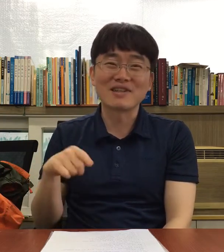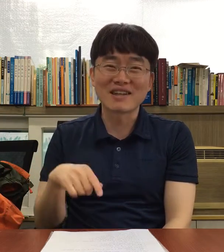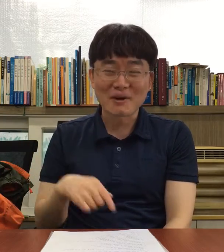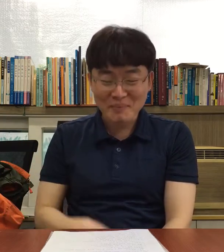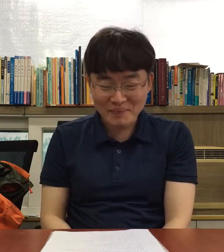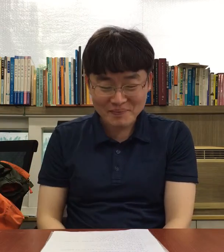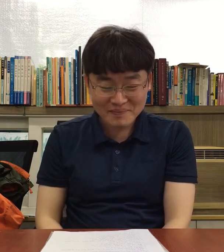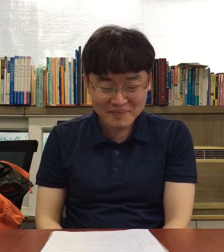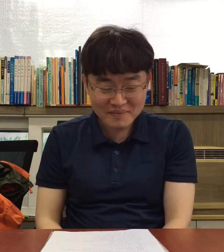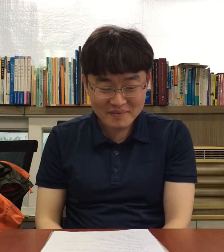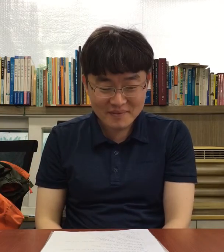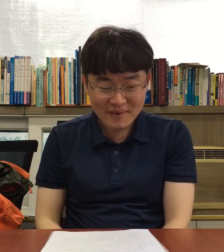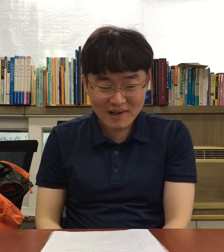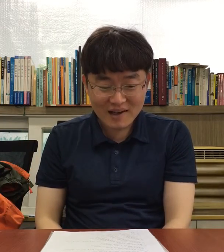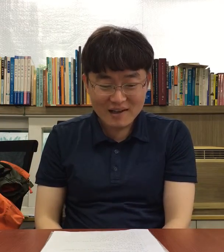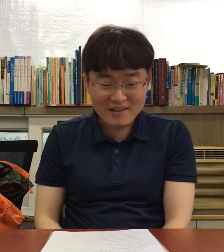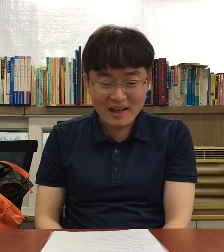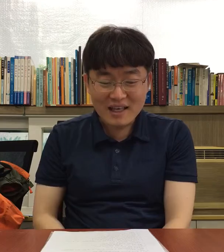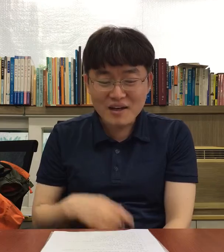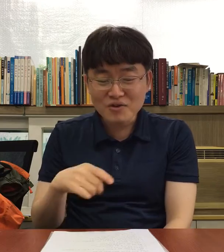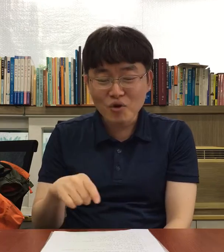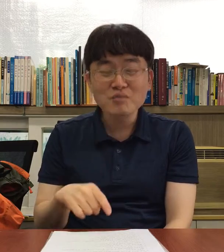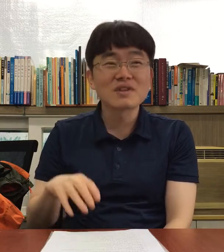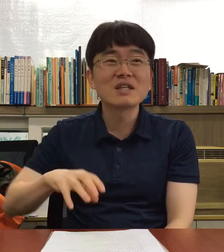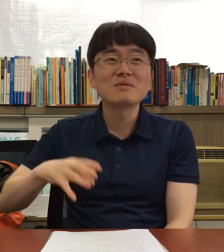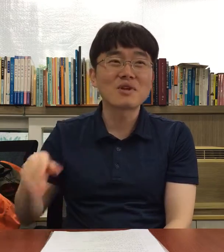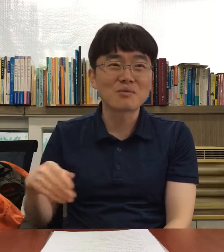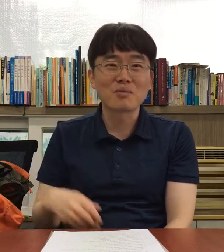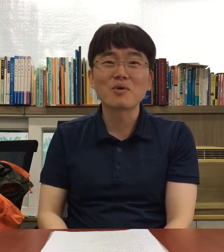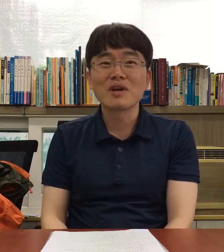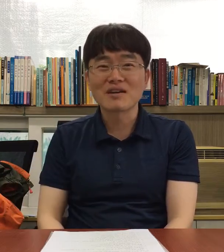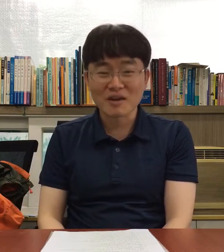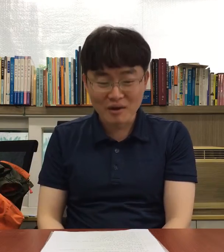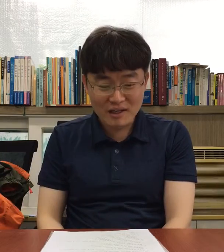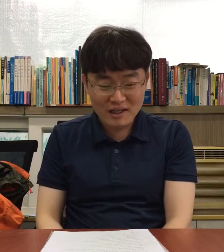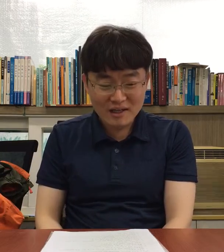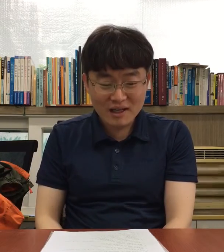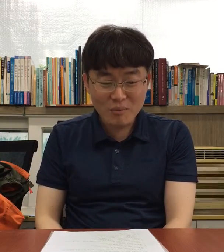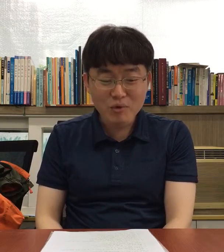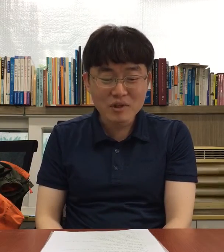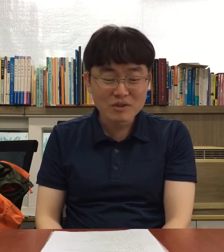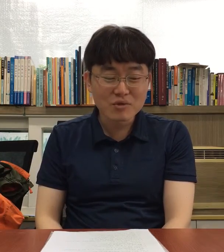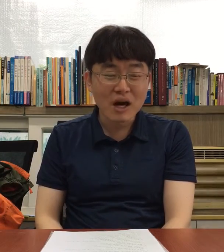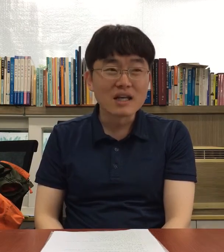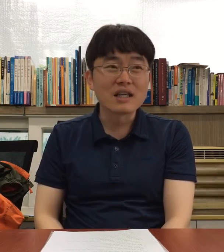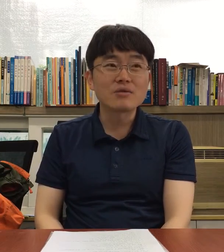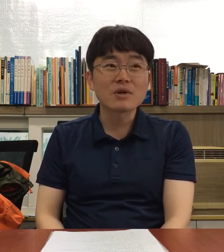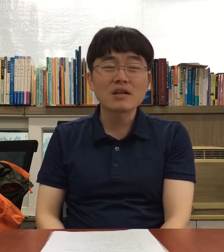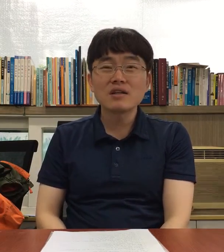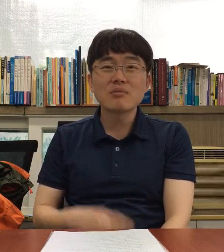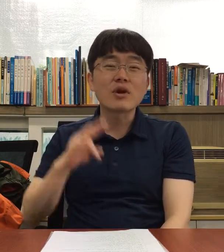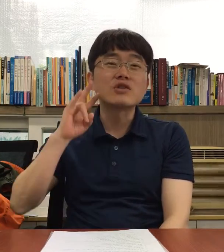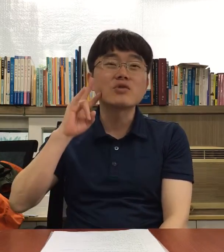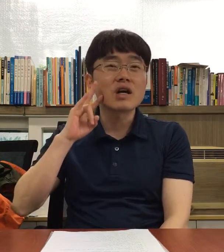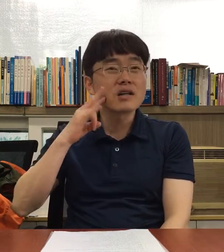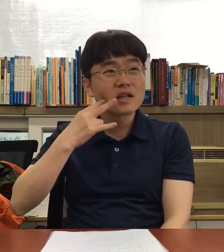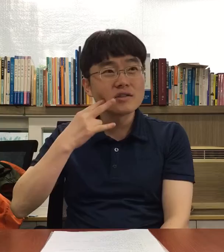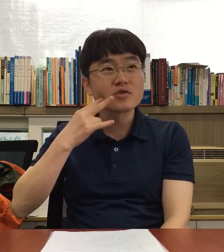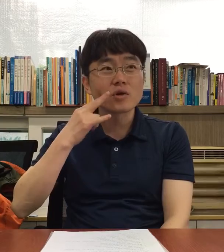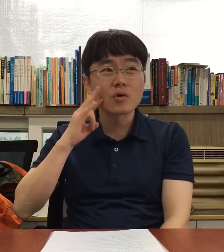그린다. 네, 이걸 조금 더 그림처럼 좀 표현할 거예요. 모든 예술가를 뭐 예술가 이렇게 쓸 수도